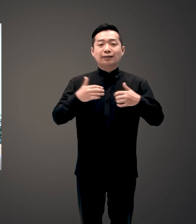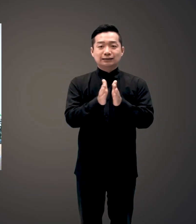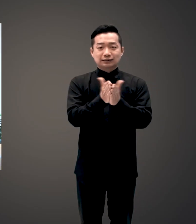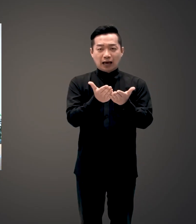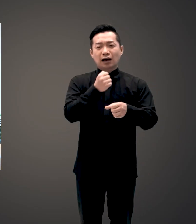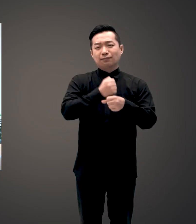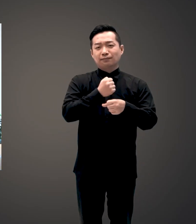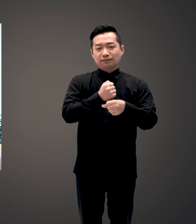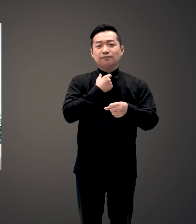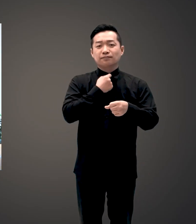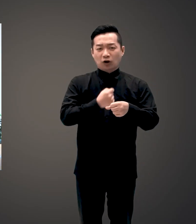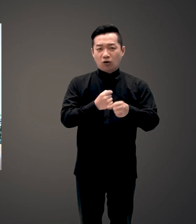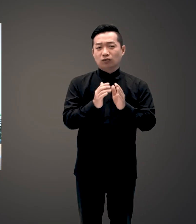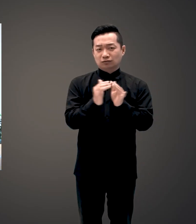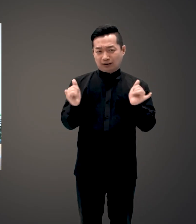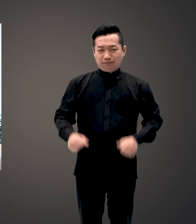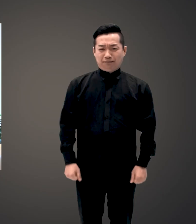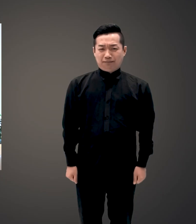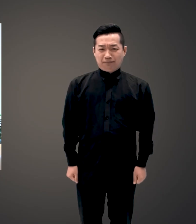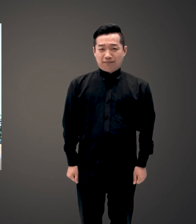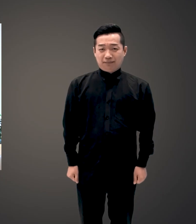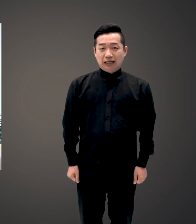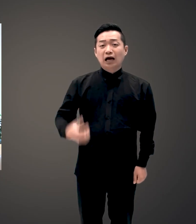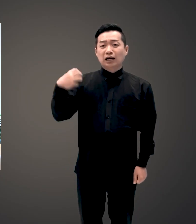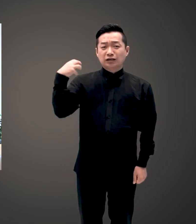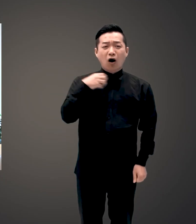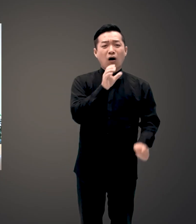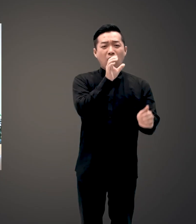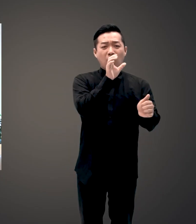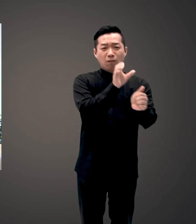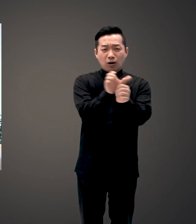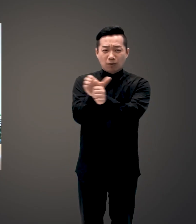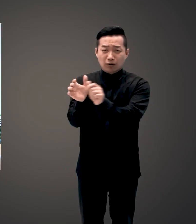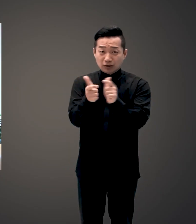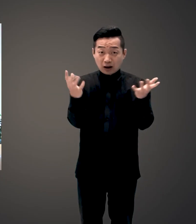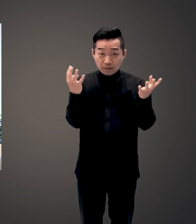일만 하고 있다 보면 내가 사라지는 것 같지 않나요?